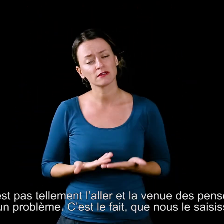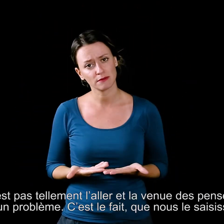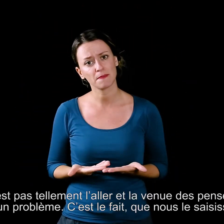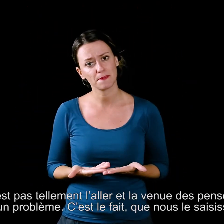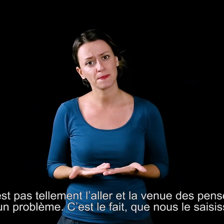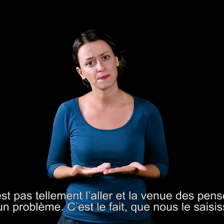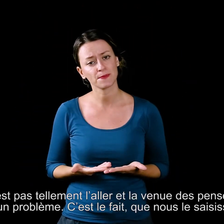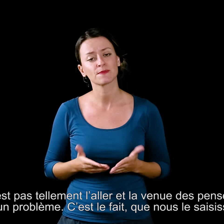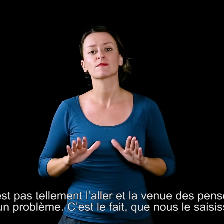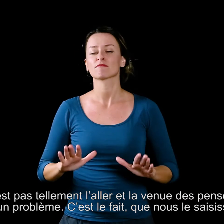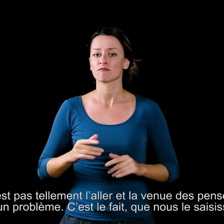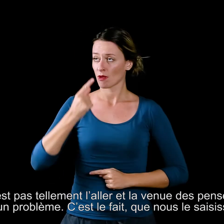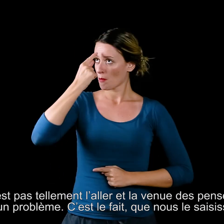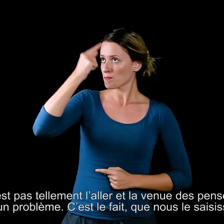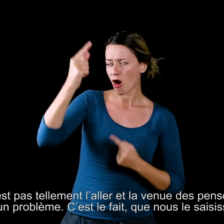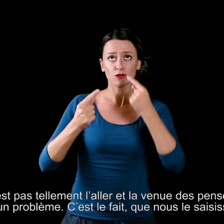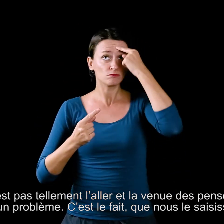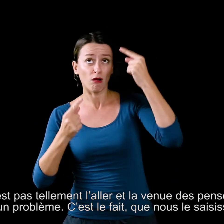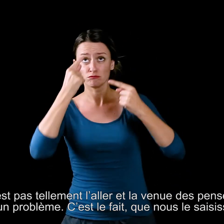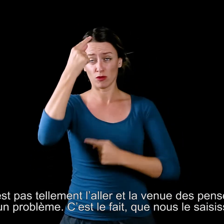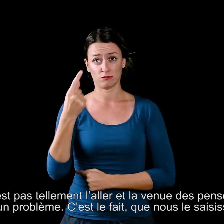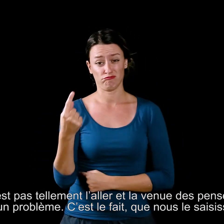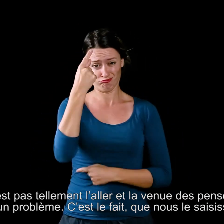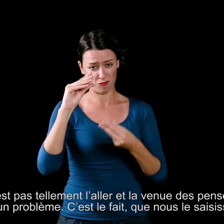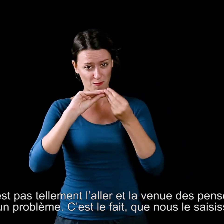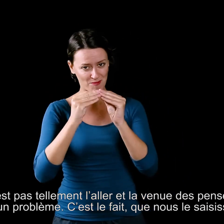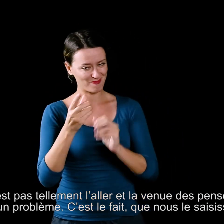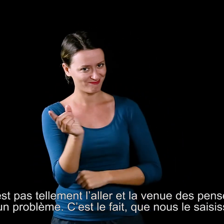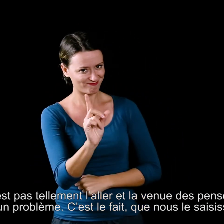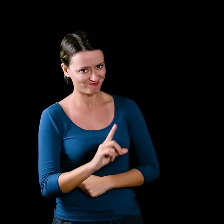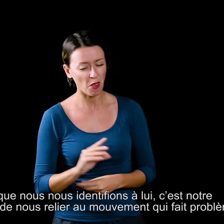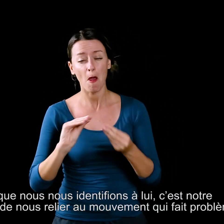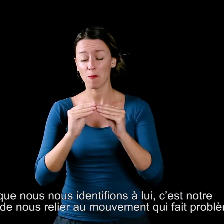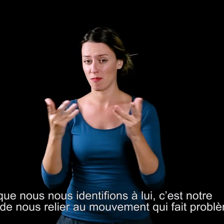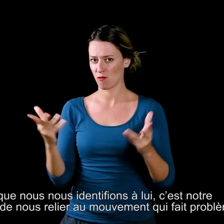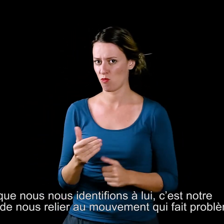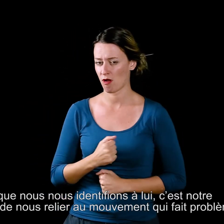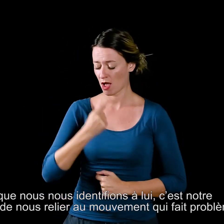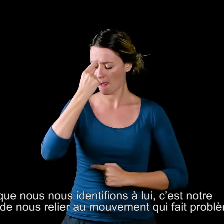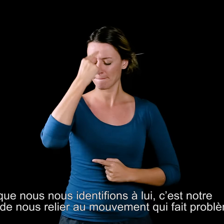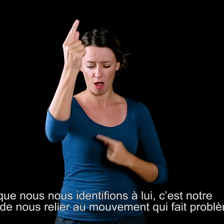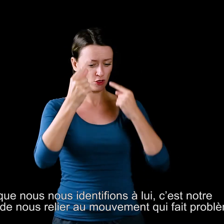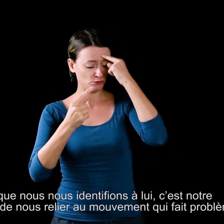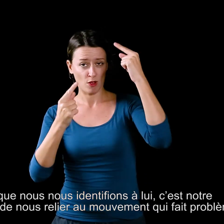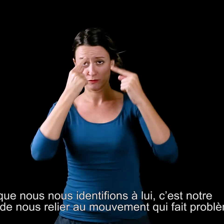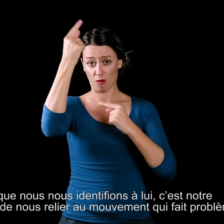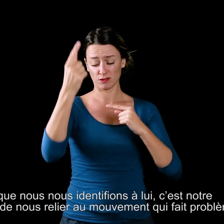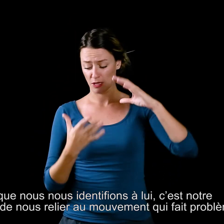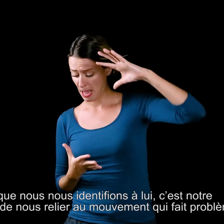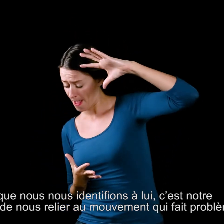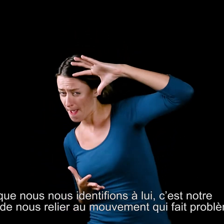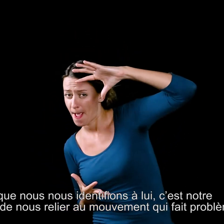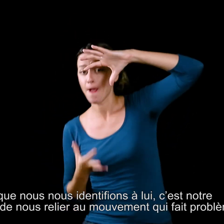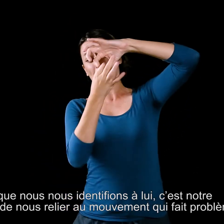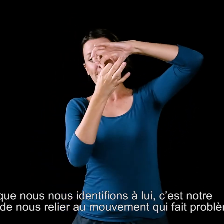tellement l'aller et la venue des pensées qui est un problème, c'est le fait que nous le saisissons, que nous nous identifions à lui. C'est notre façon